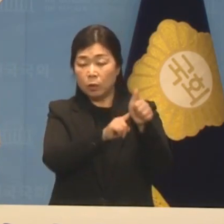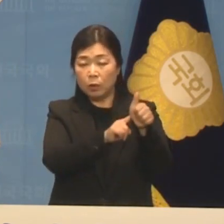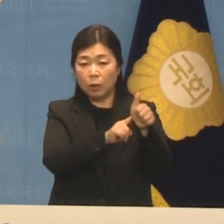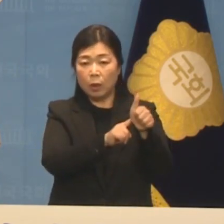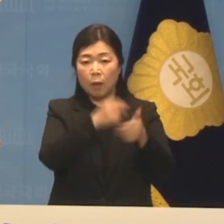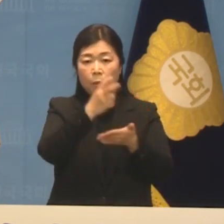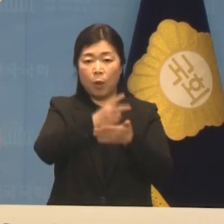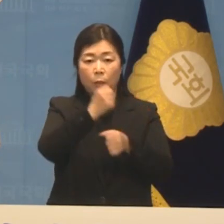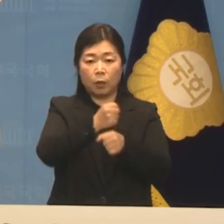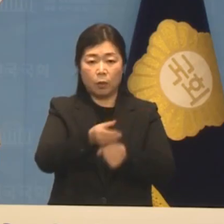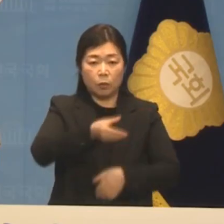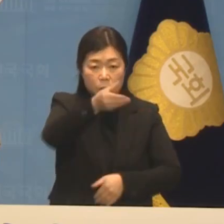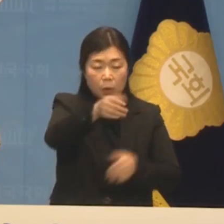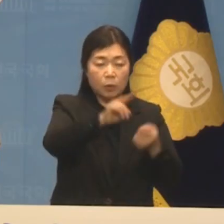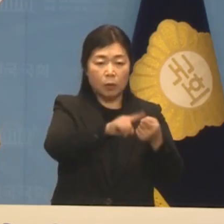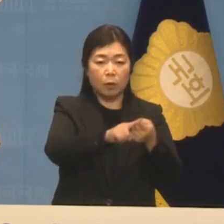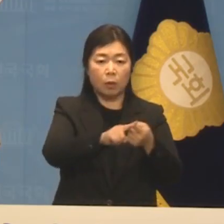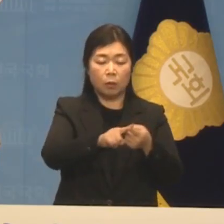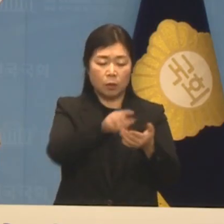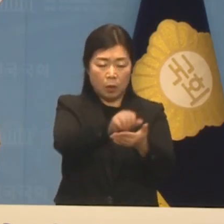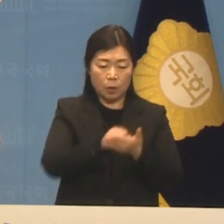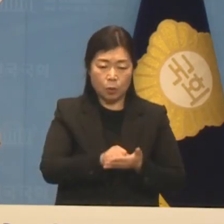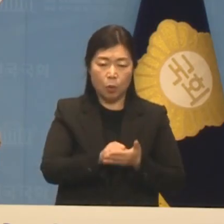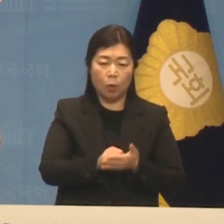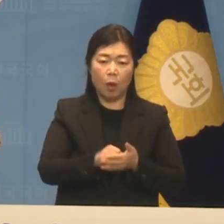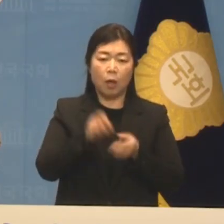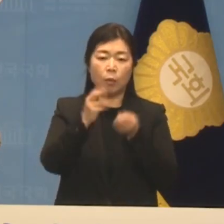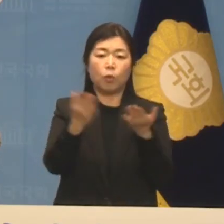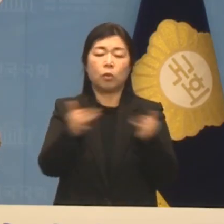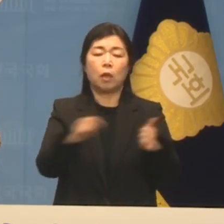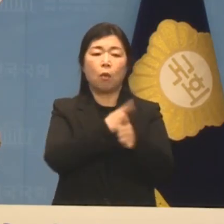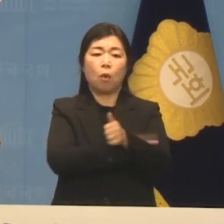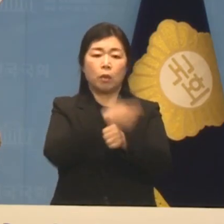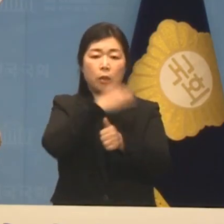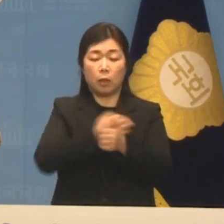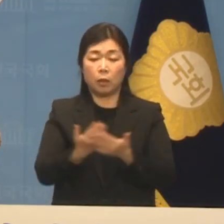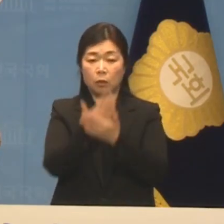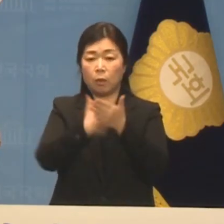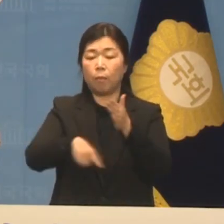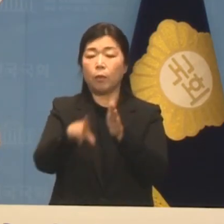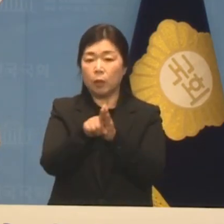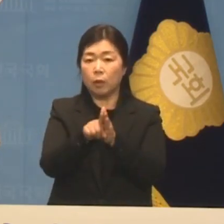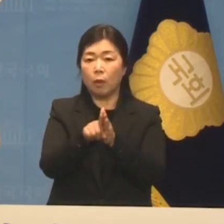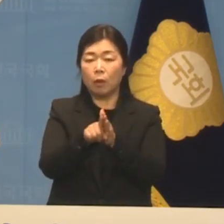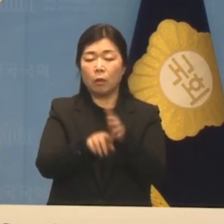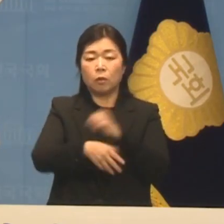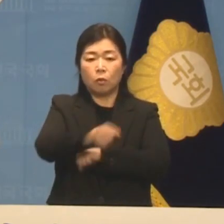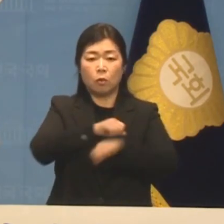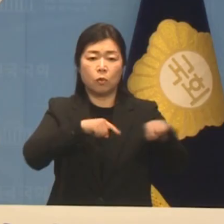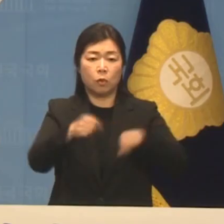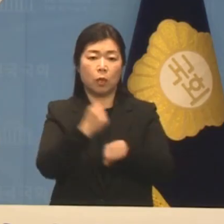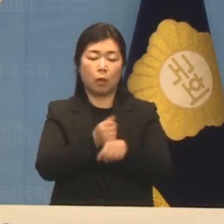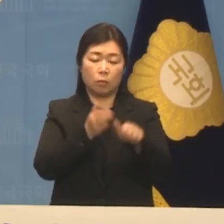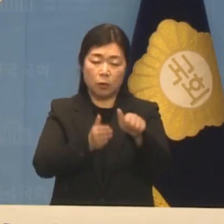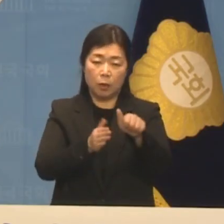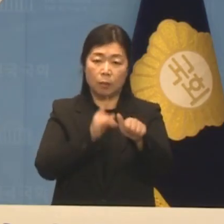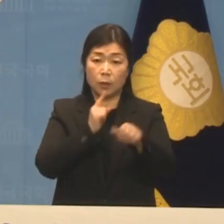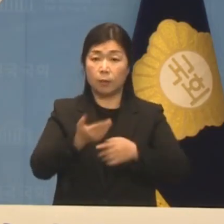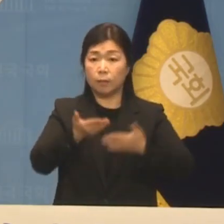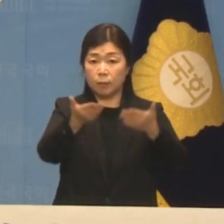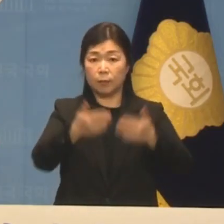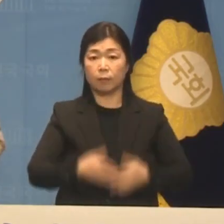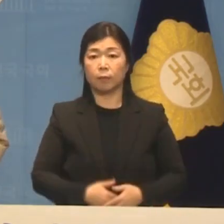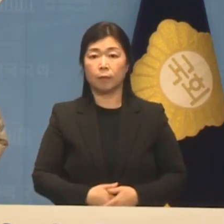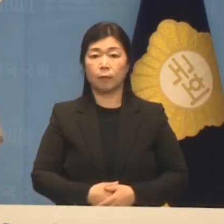생물법 개정안의 취지를 반영하여 택배 노동자들의 권익이 향상될 수 있도록 적극적 조치를 취해 주시길 요청하는